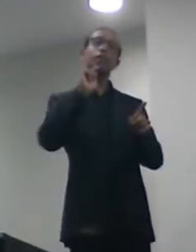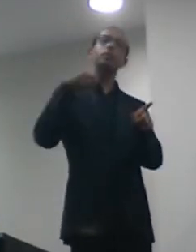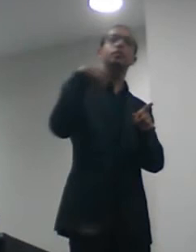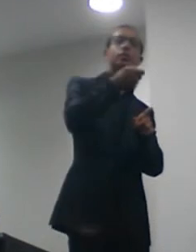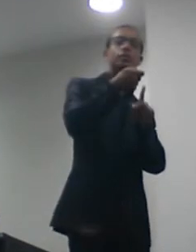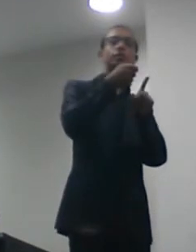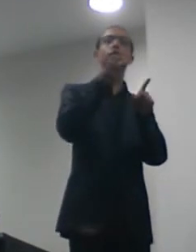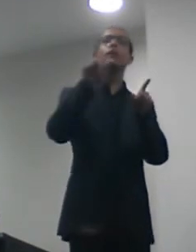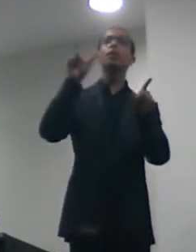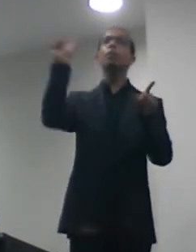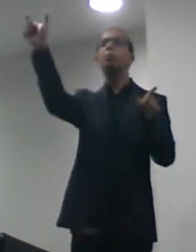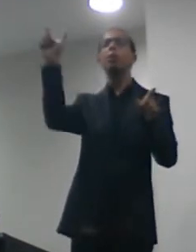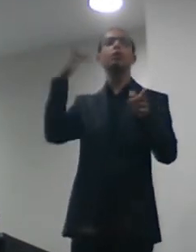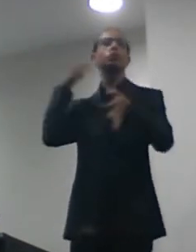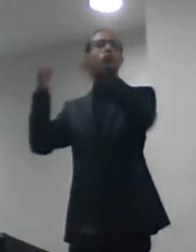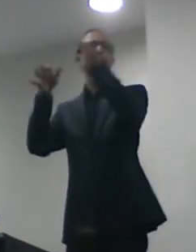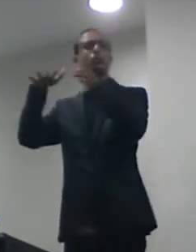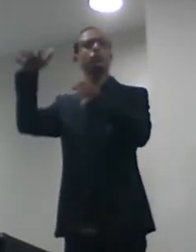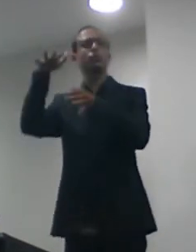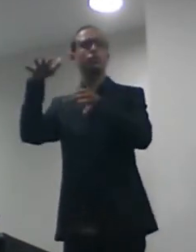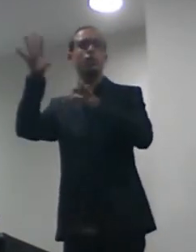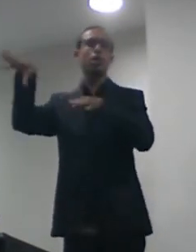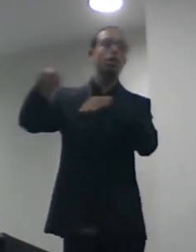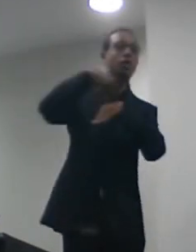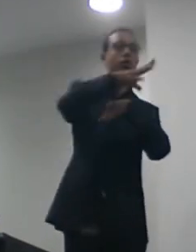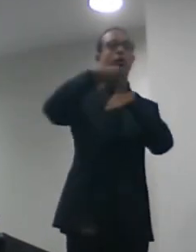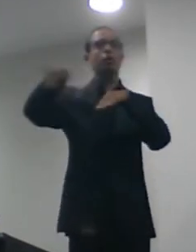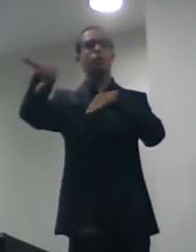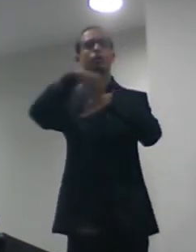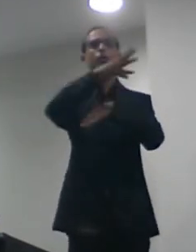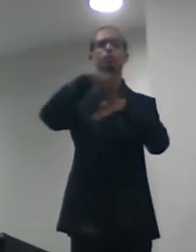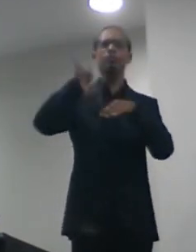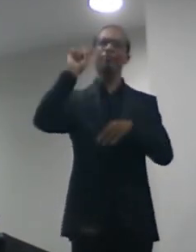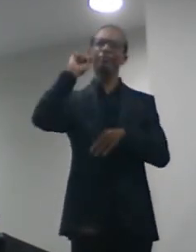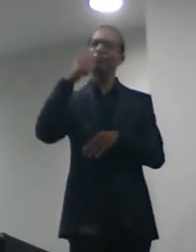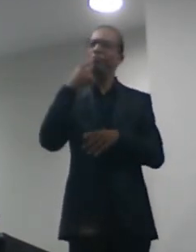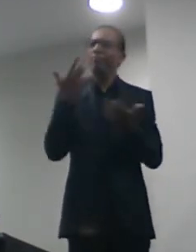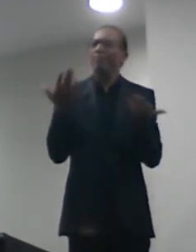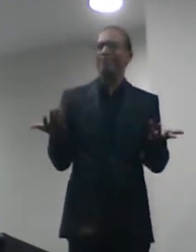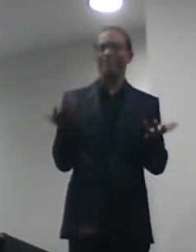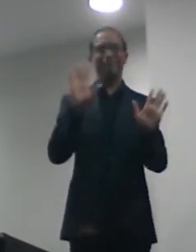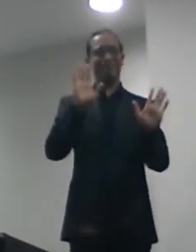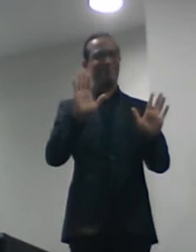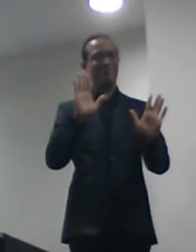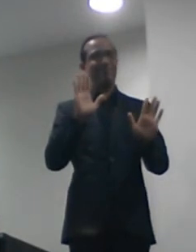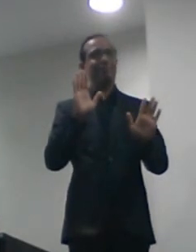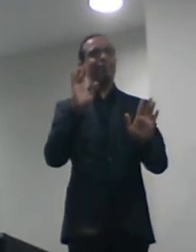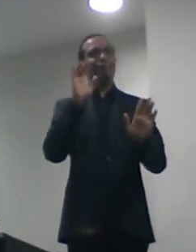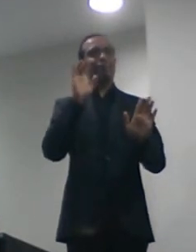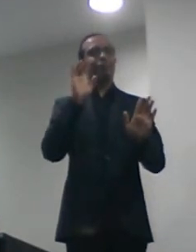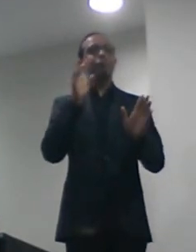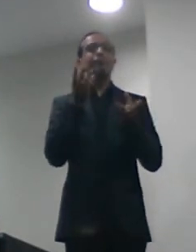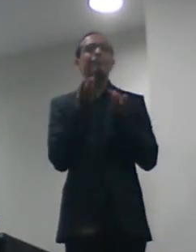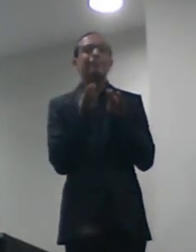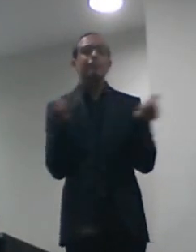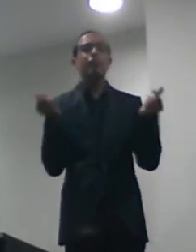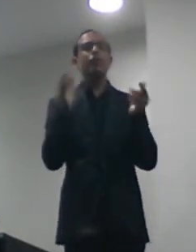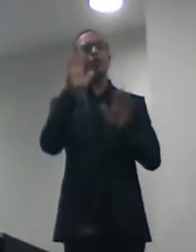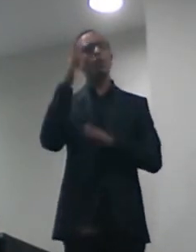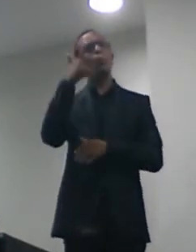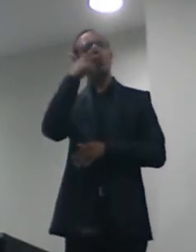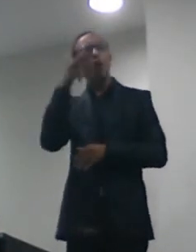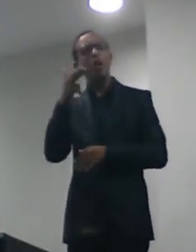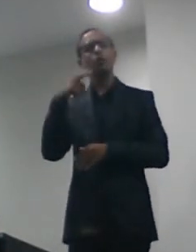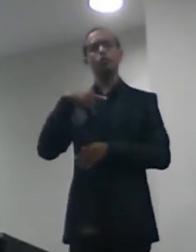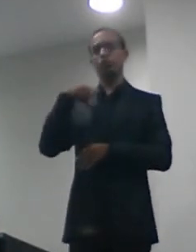vai falar sobre jurisdição, e isso passar para o surdo. É uma coisa assim que é muito delicada. Então acho que as pessoas mais próprias, como existe